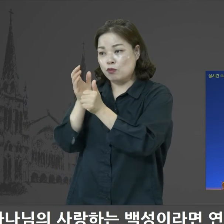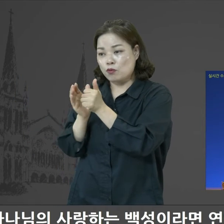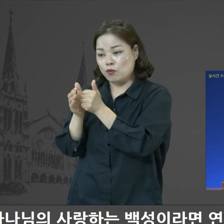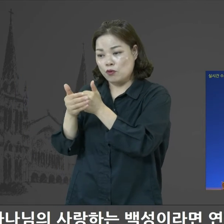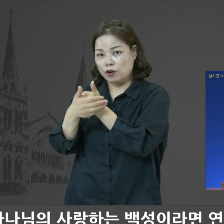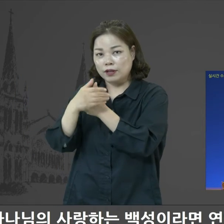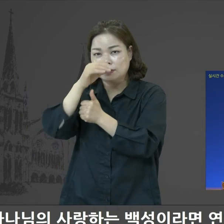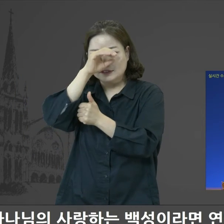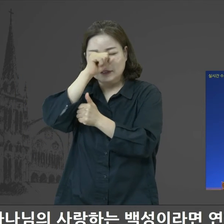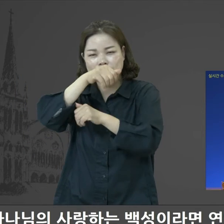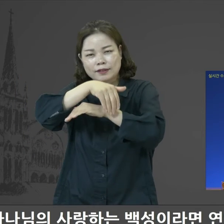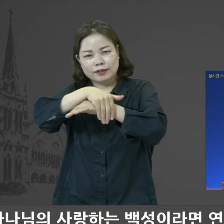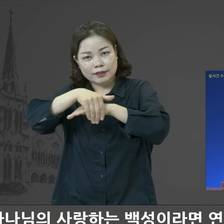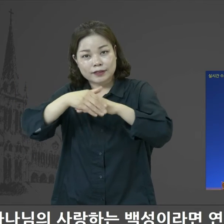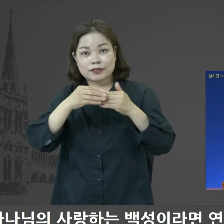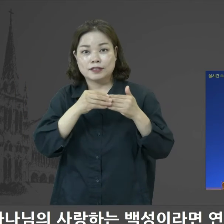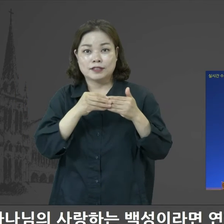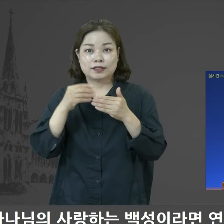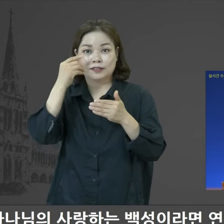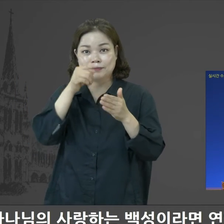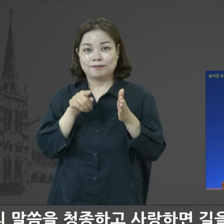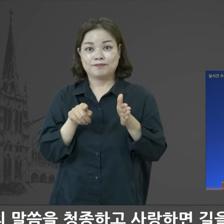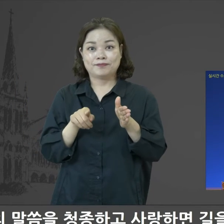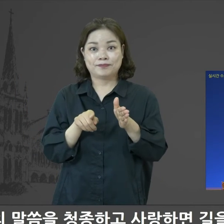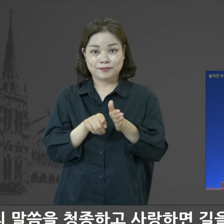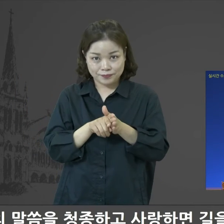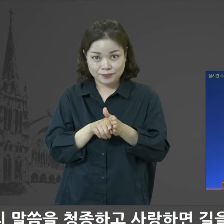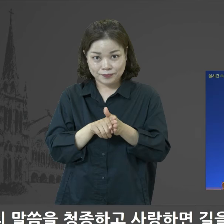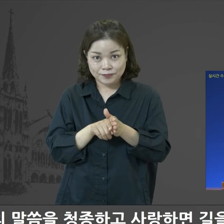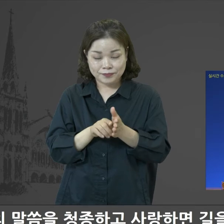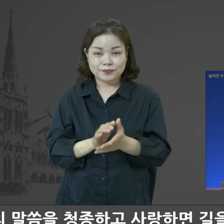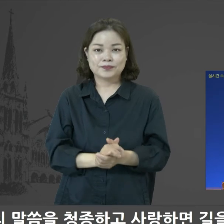보호하시고 선한 계획으로 이끄실 줄로 믿습니다.